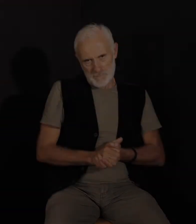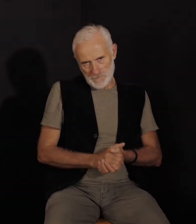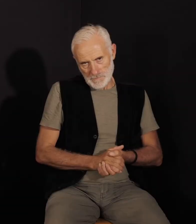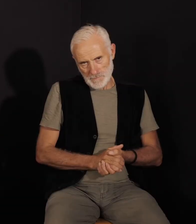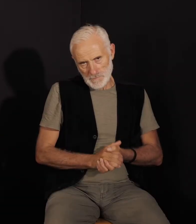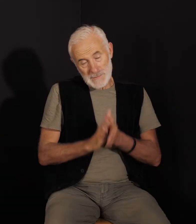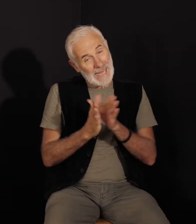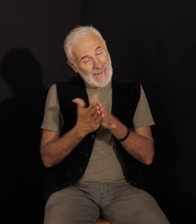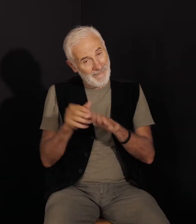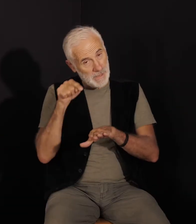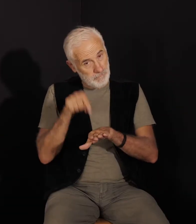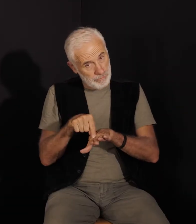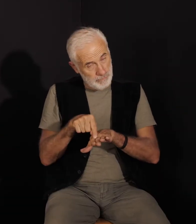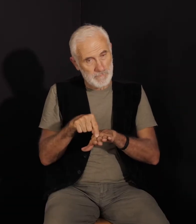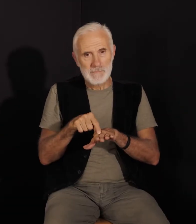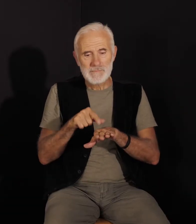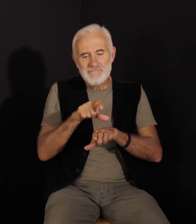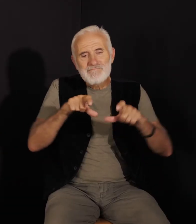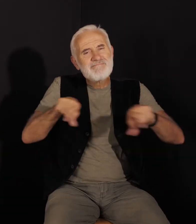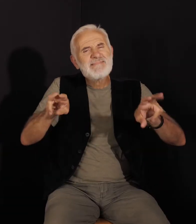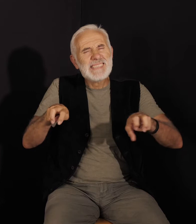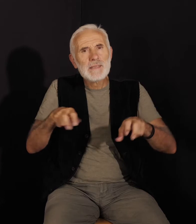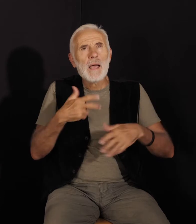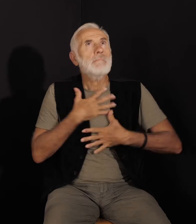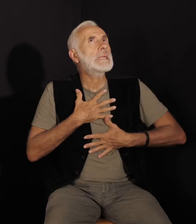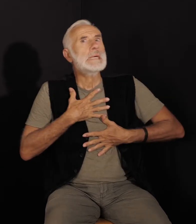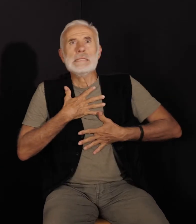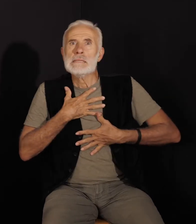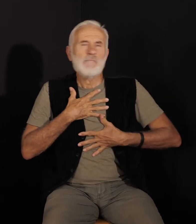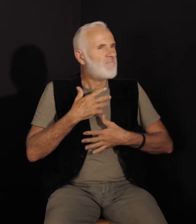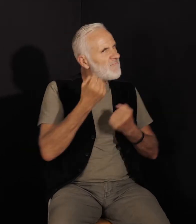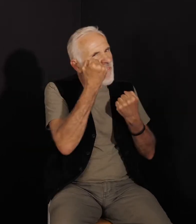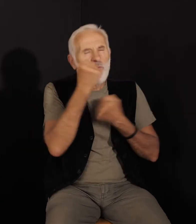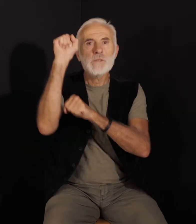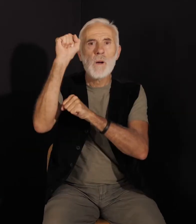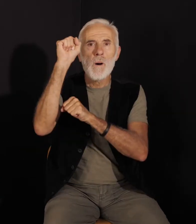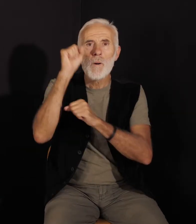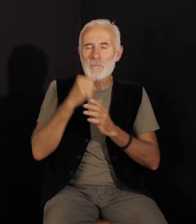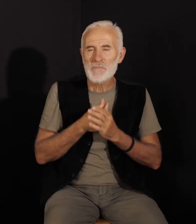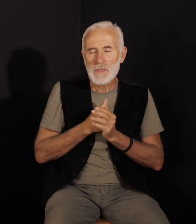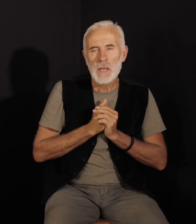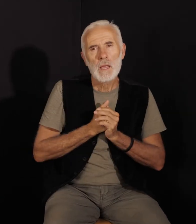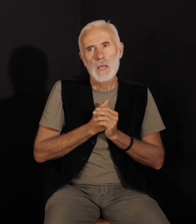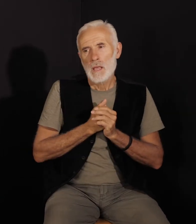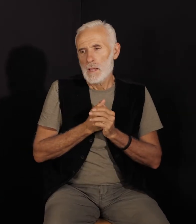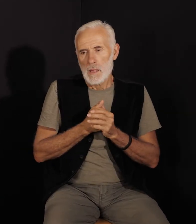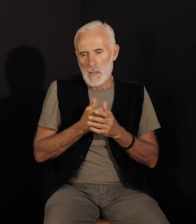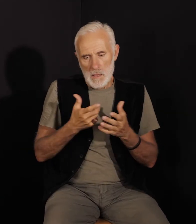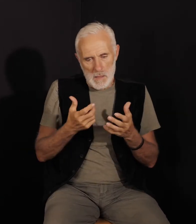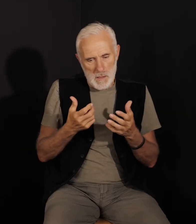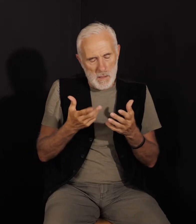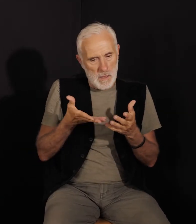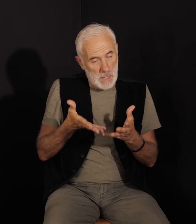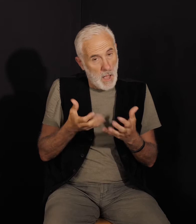Ce qui fait la force pour le plaisir de faire la révolution, c'est que ce sont des moments très